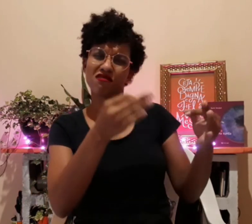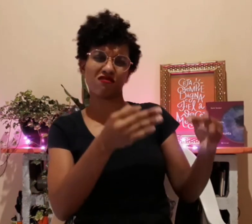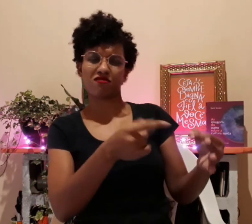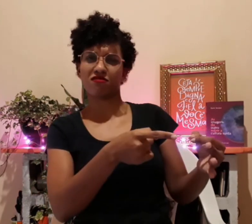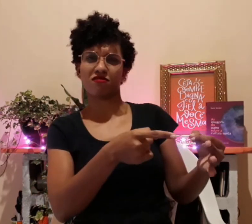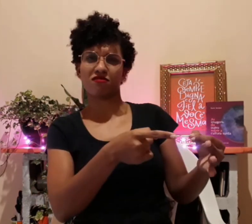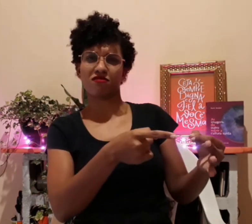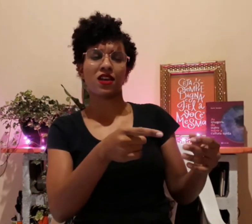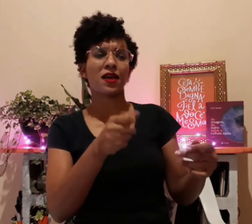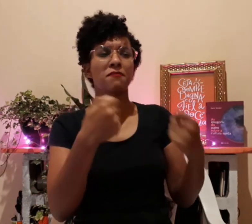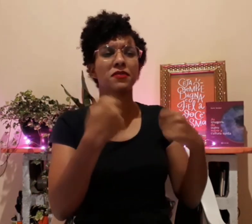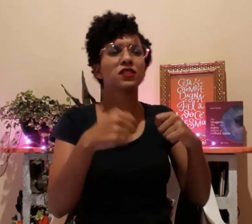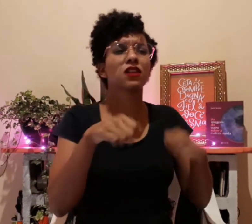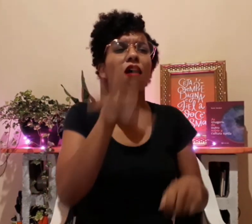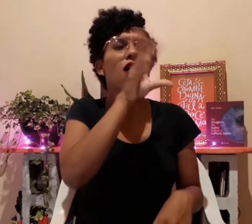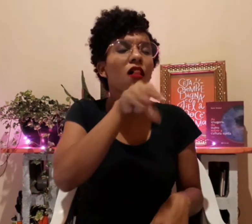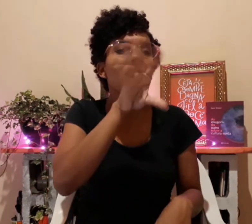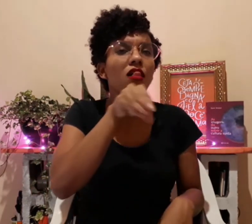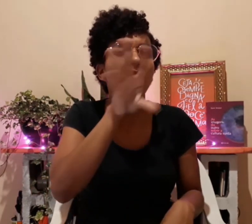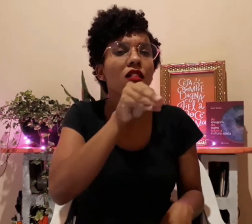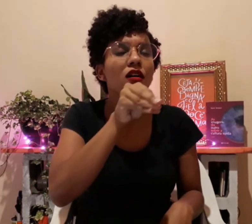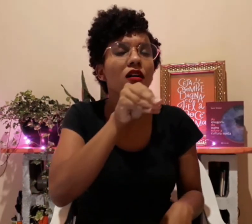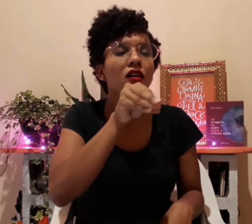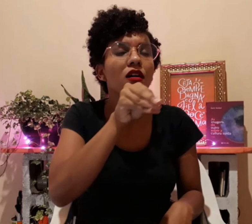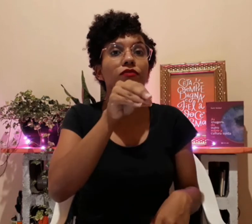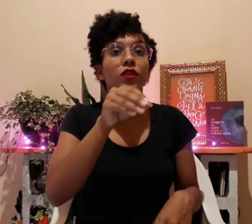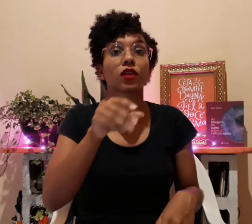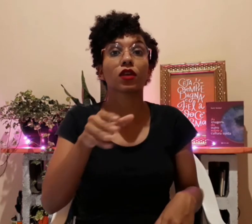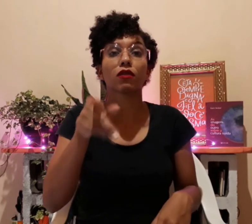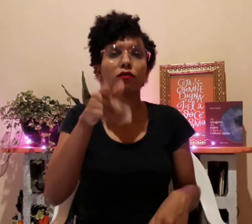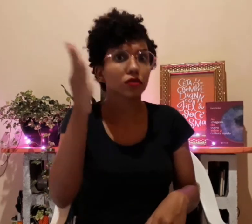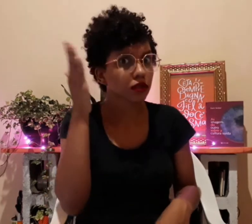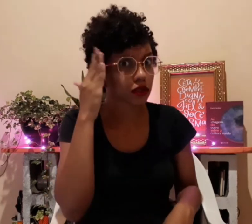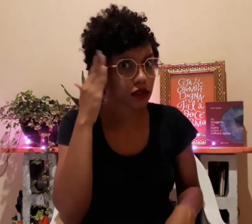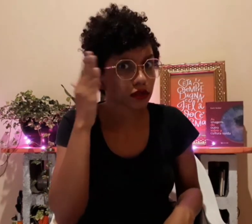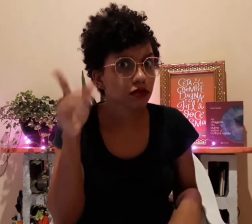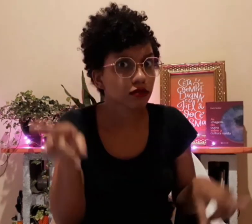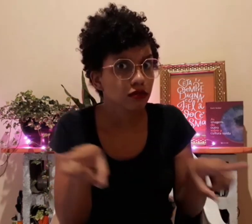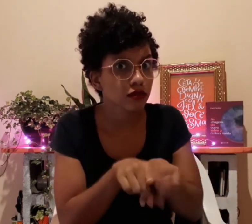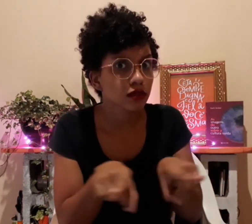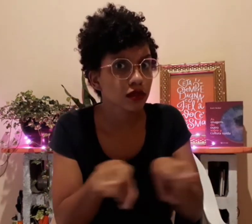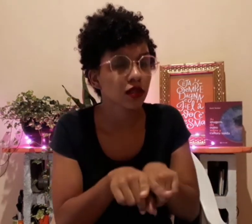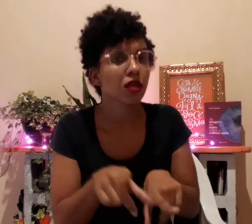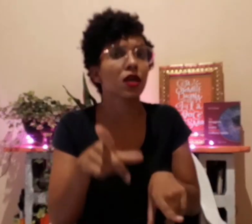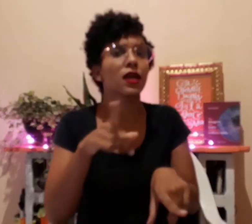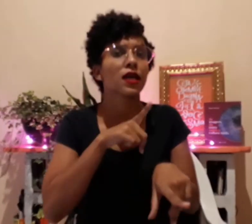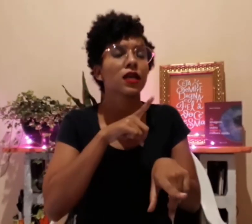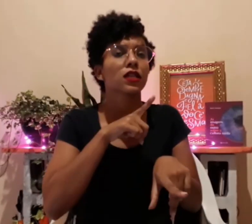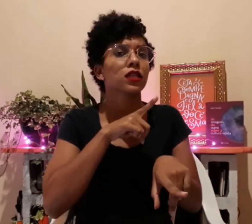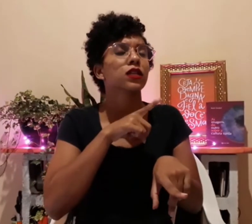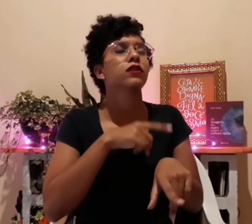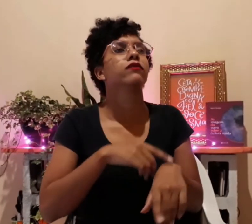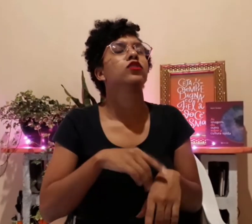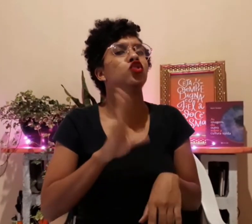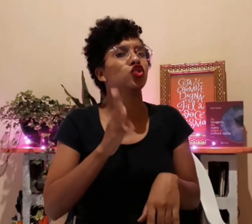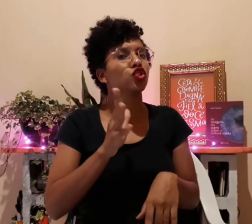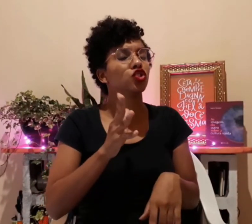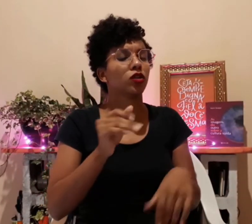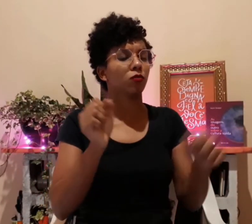um problema ter aquela deficiência, que elas precisavam aprender a falar. Você sabia que essas pessoas surdas